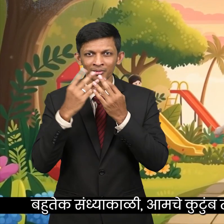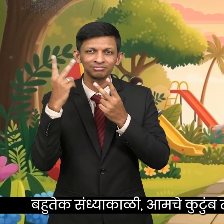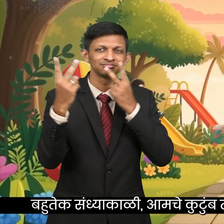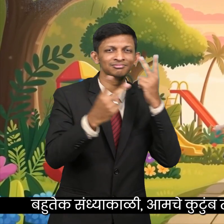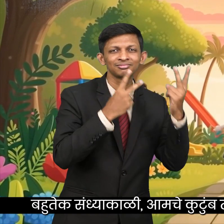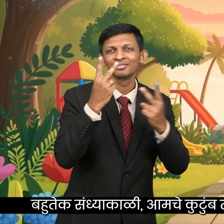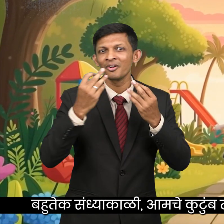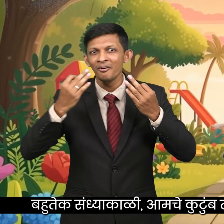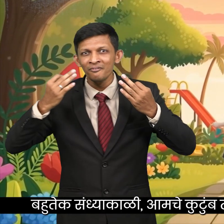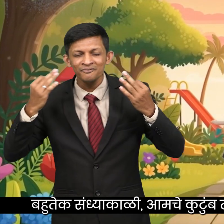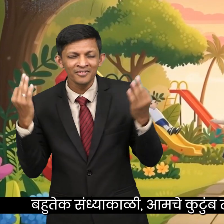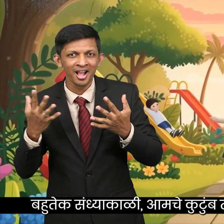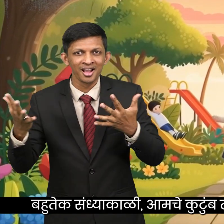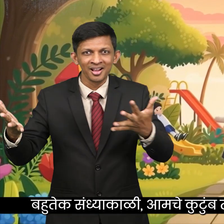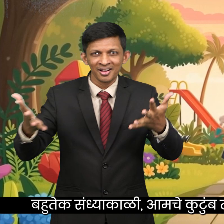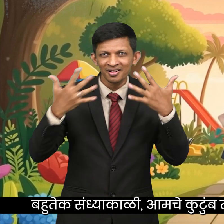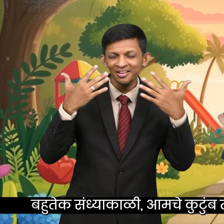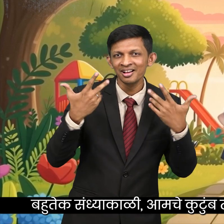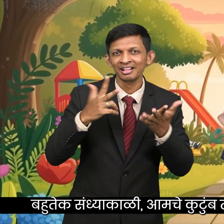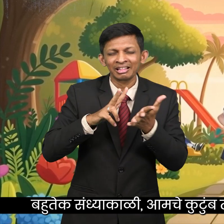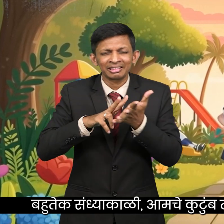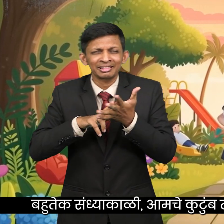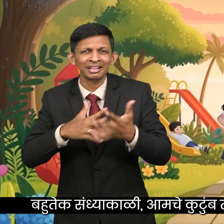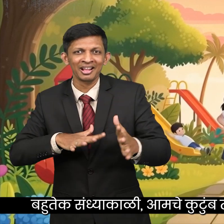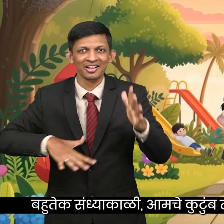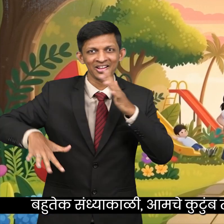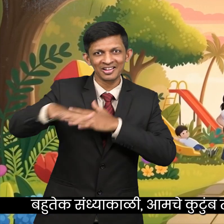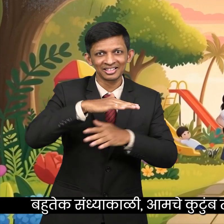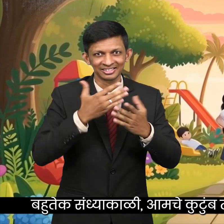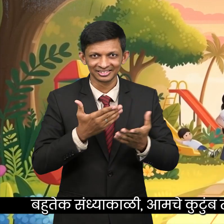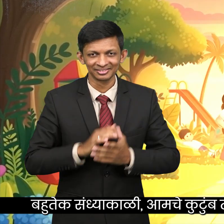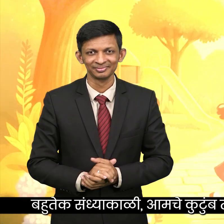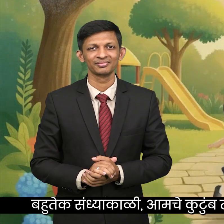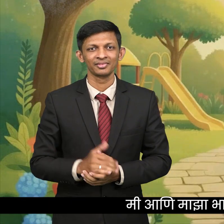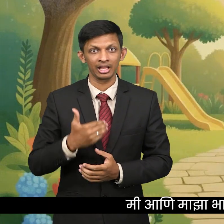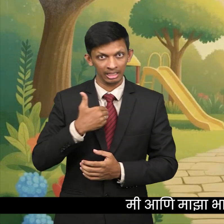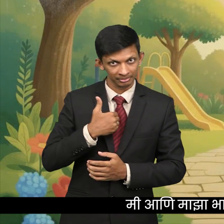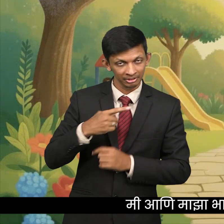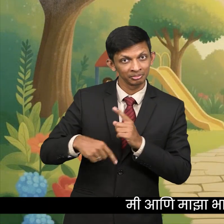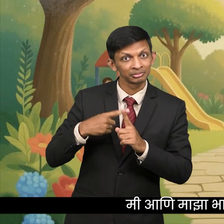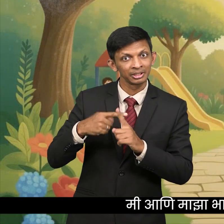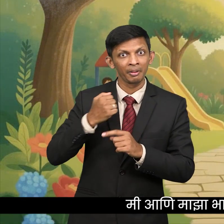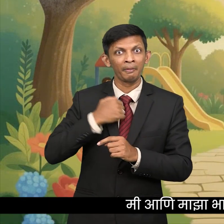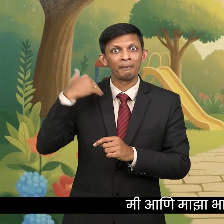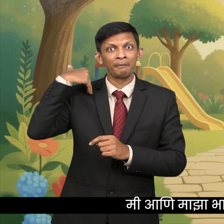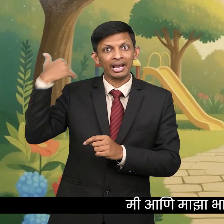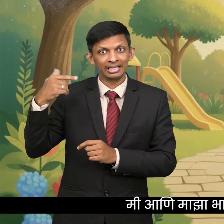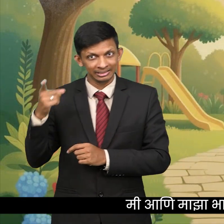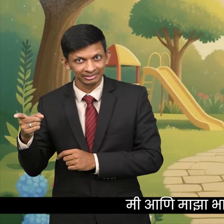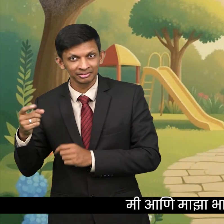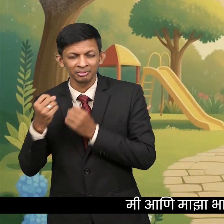आणि आल्हाददायक निसर्गासाठी येथे येते. मी आणि माझा भाऊ